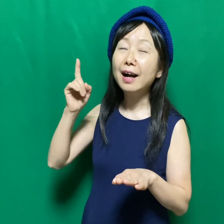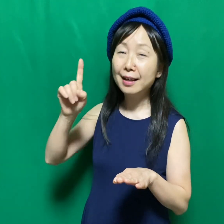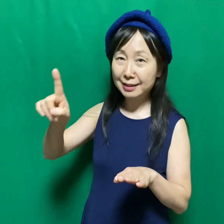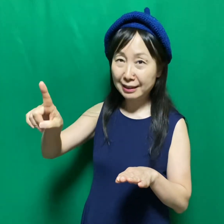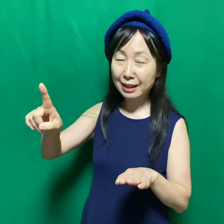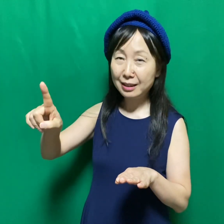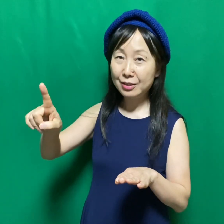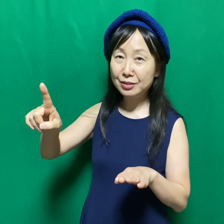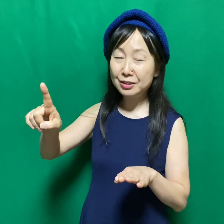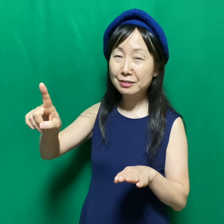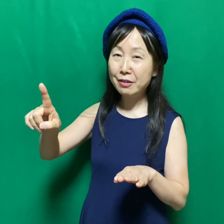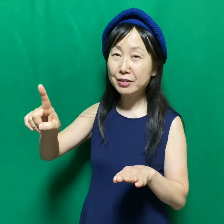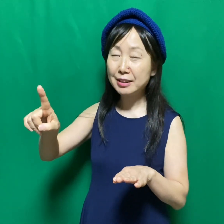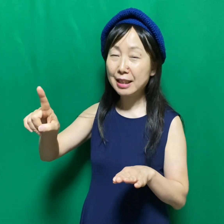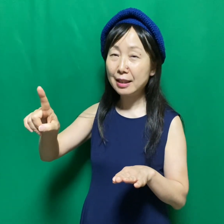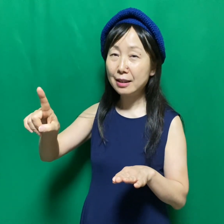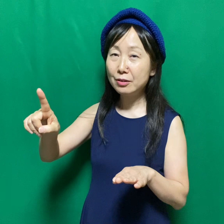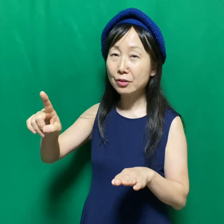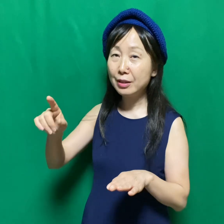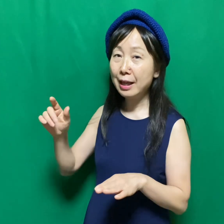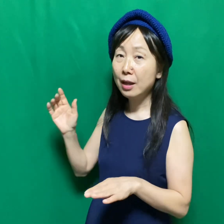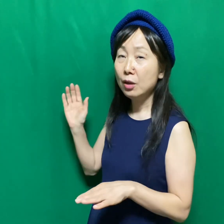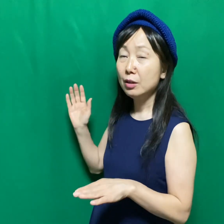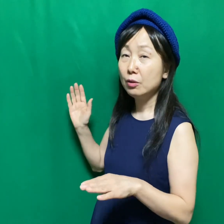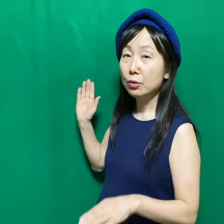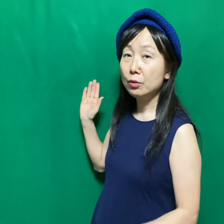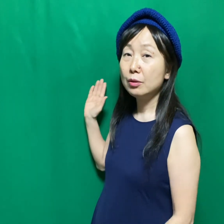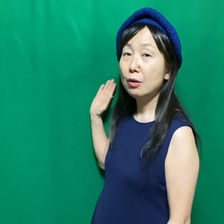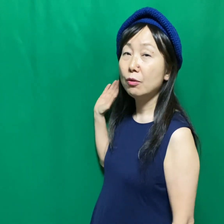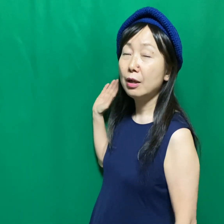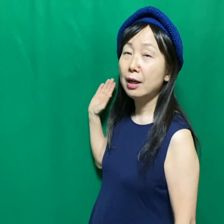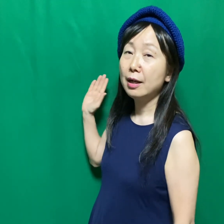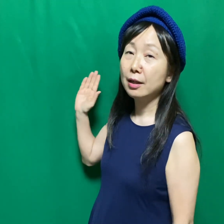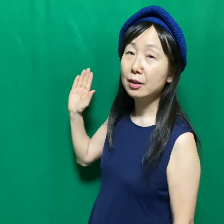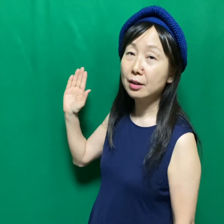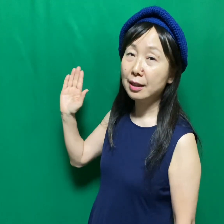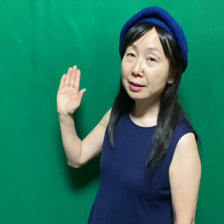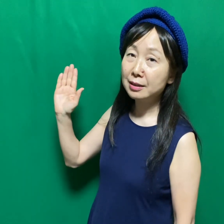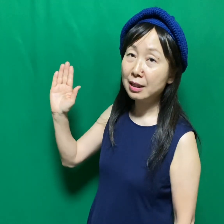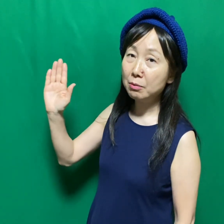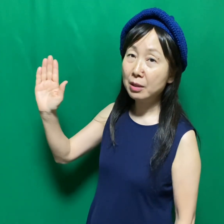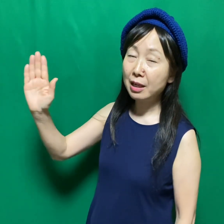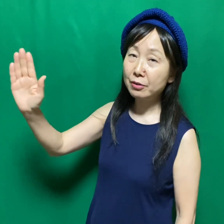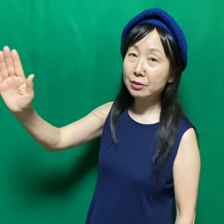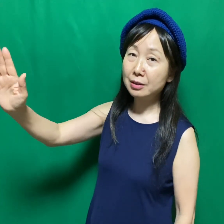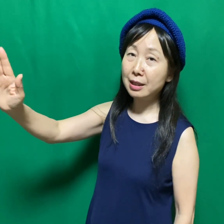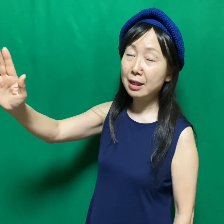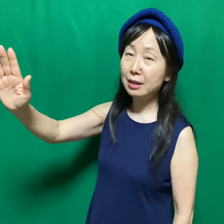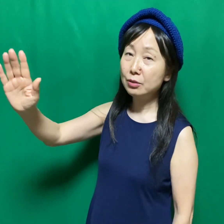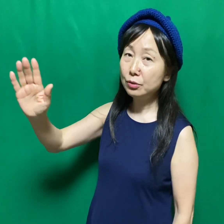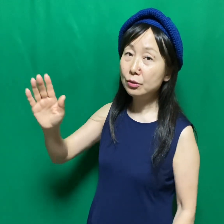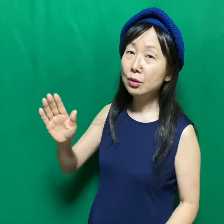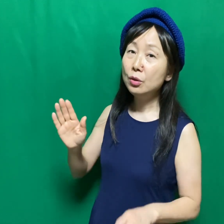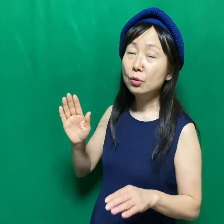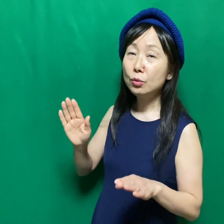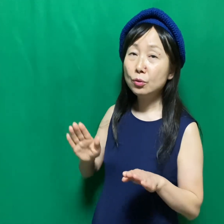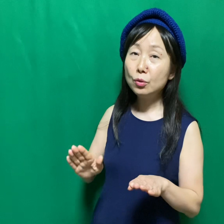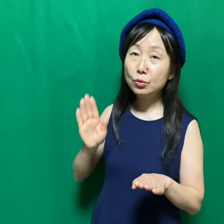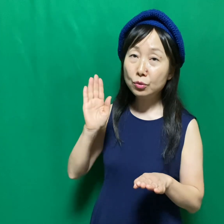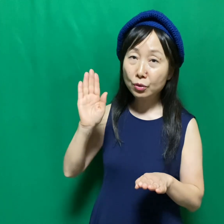日っていう手話を使ってるので、この過去から現在未来を使う、この動き